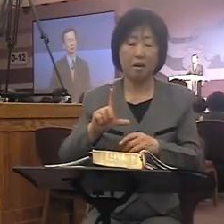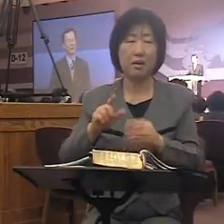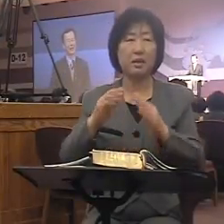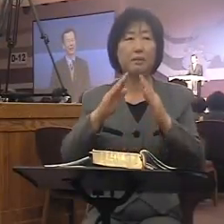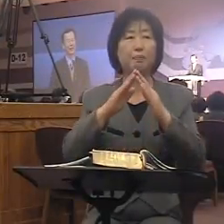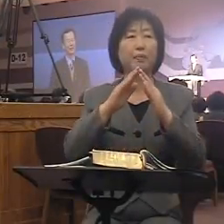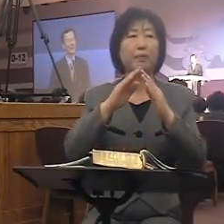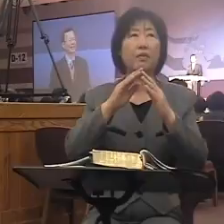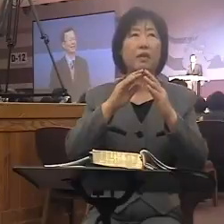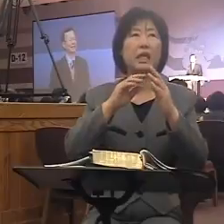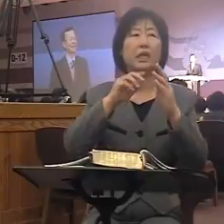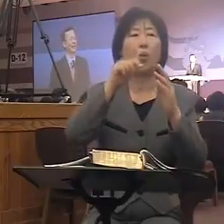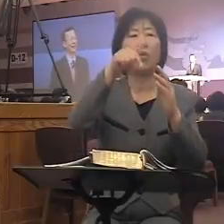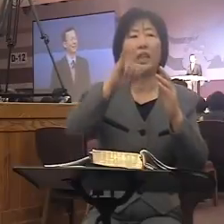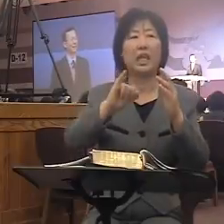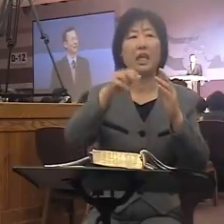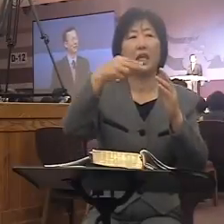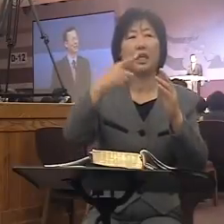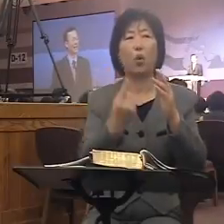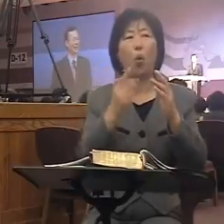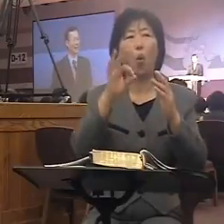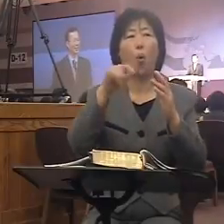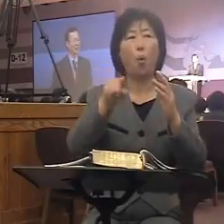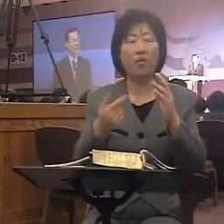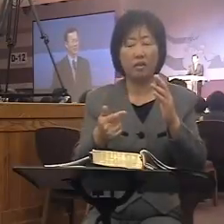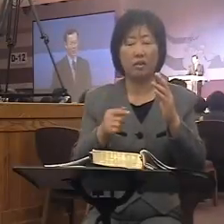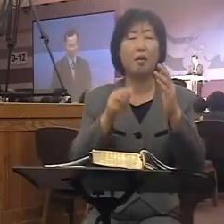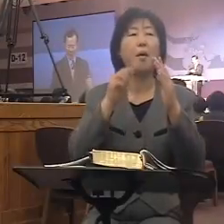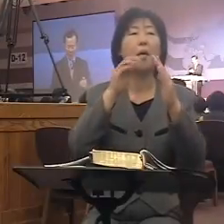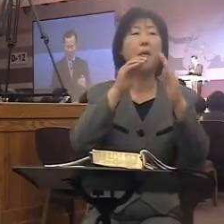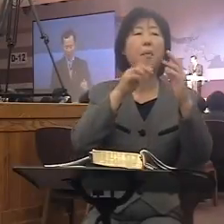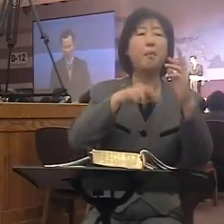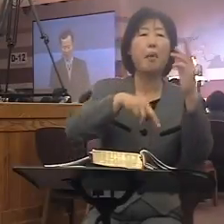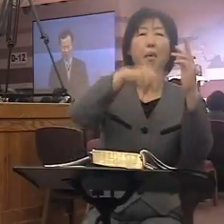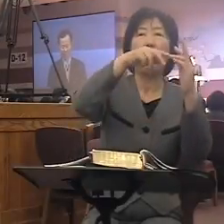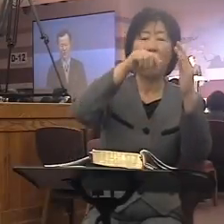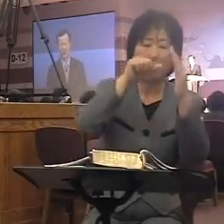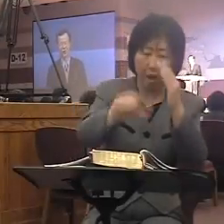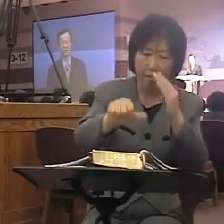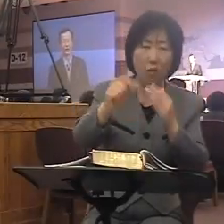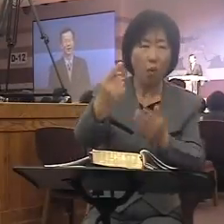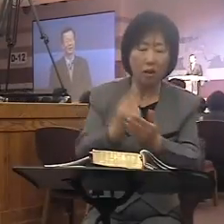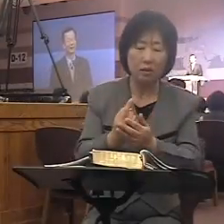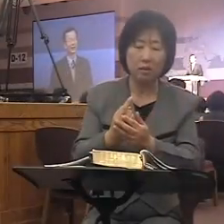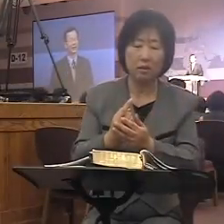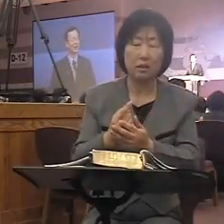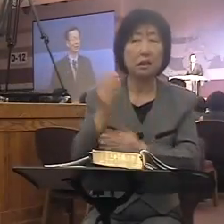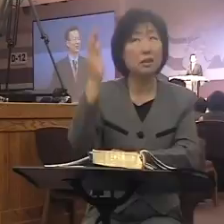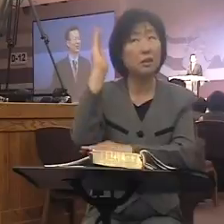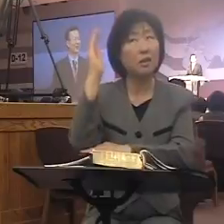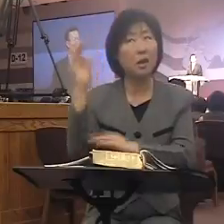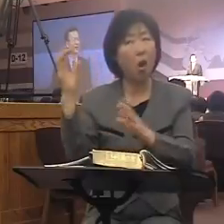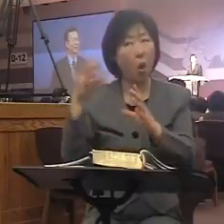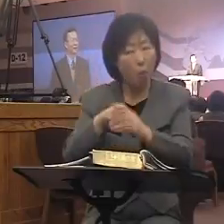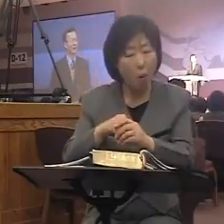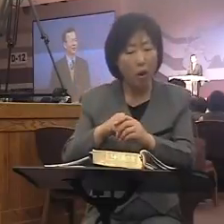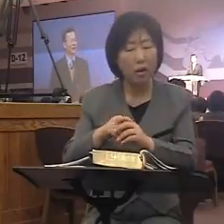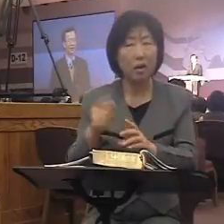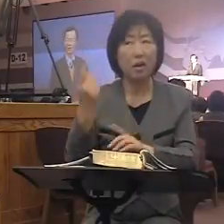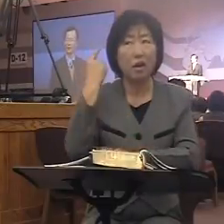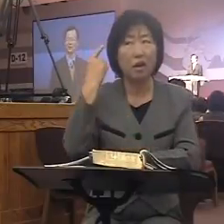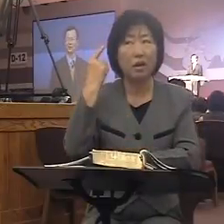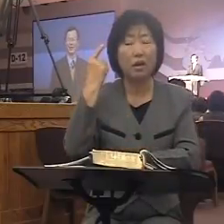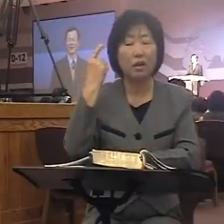허락해 주셨습니다. 제가 이게 이번에 좀 생각이 나서 이제 설교에 포함을 하고 어제 저녁에 이거 기억하느냐고